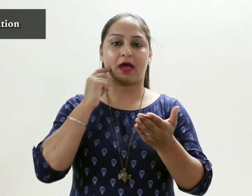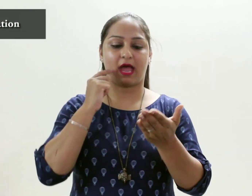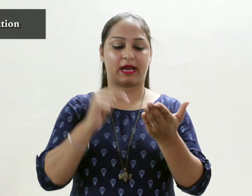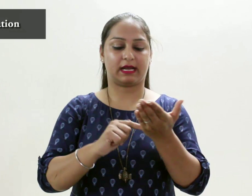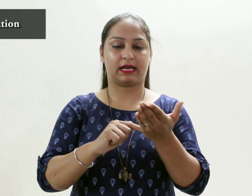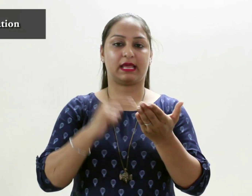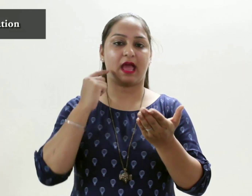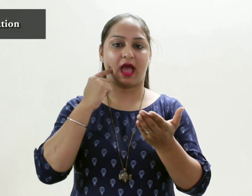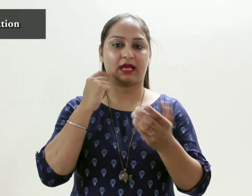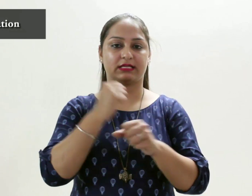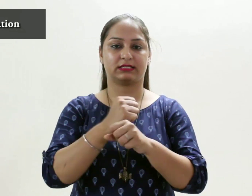शमन: